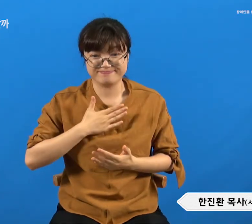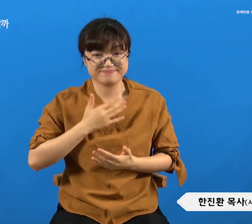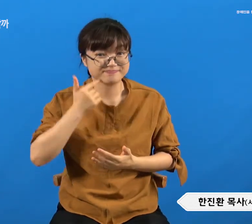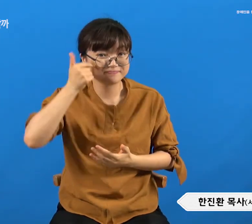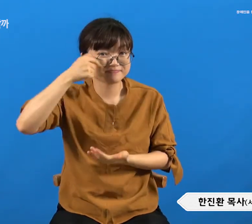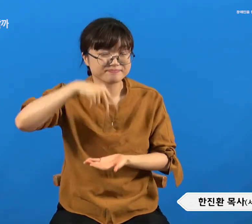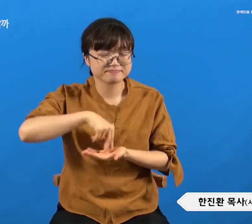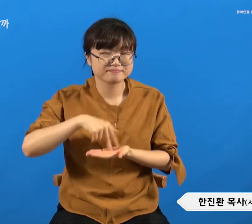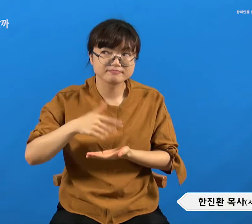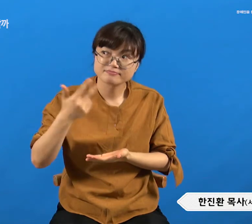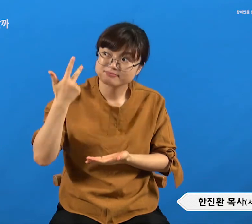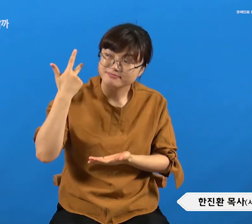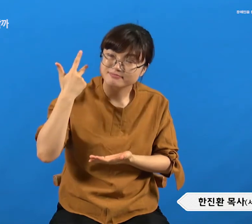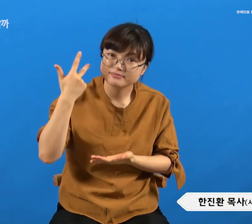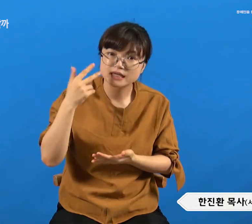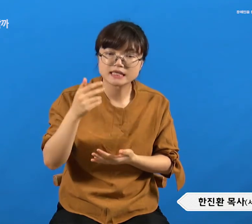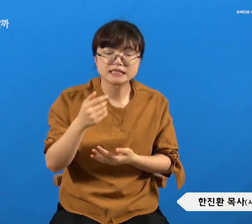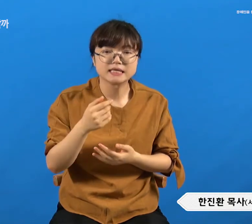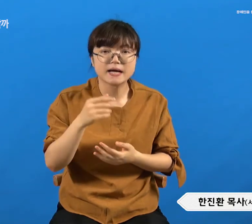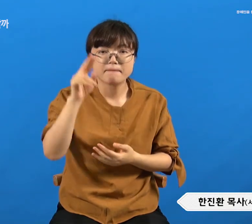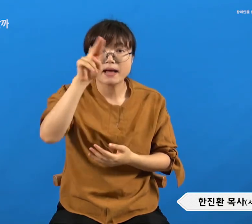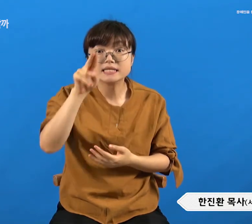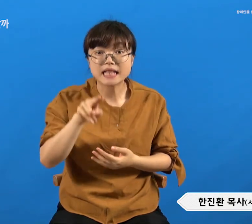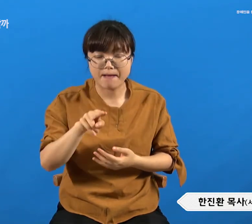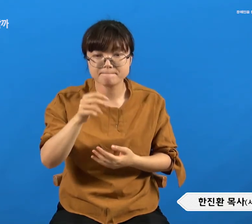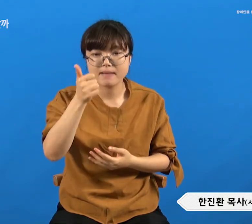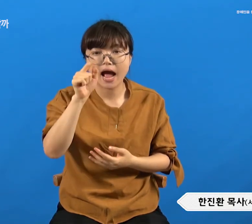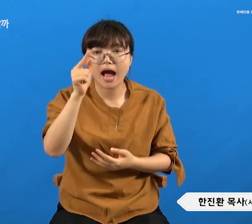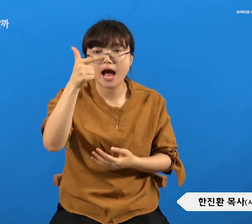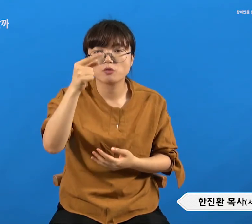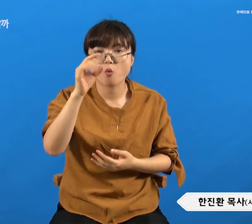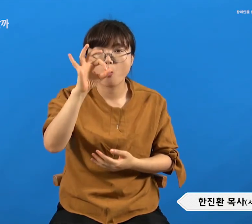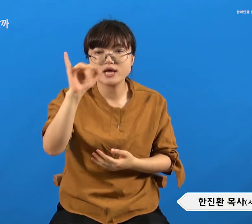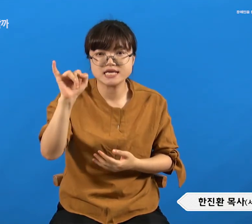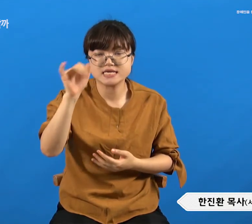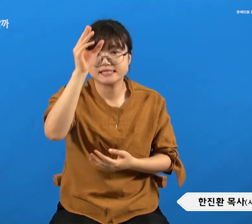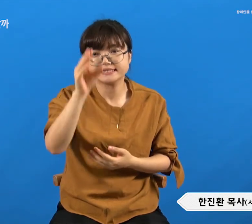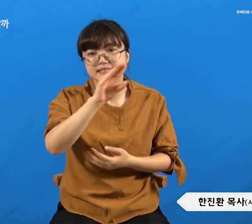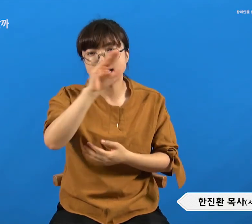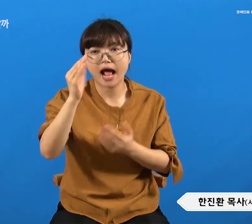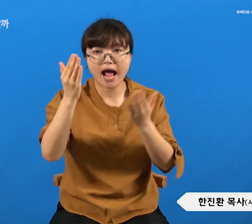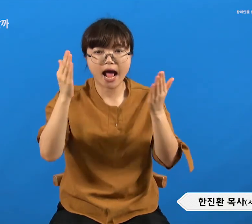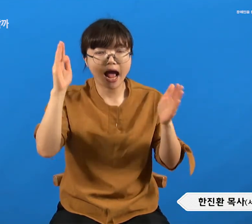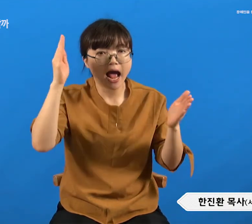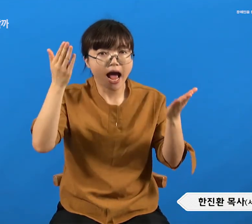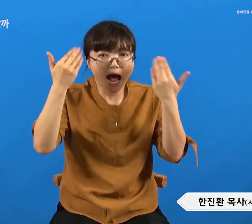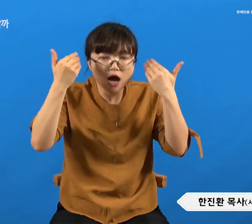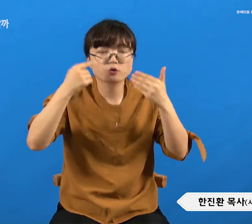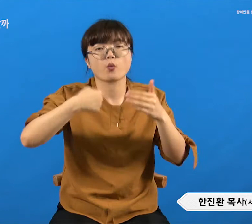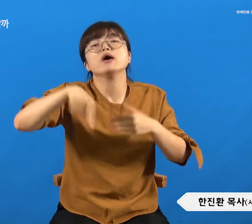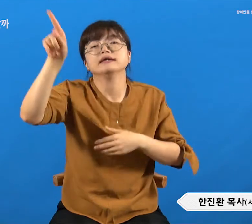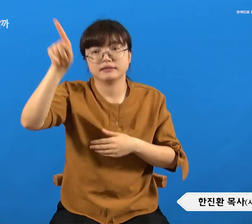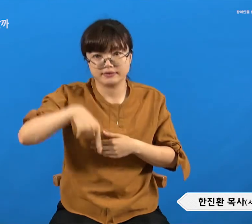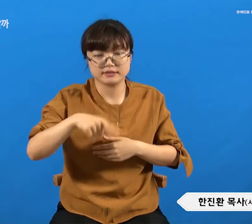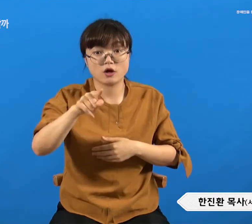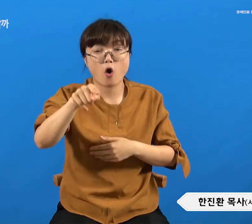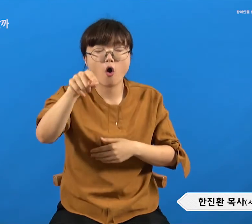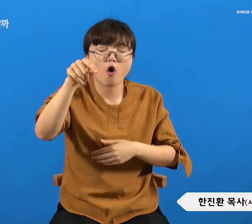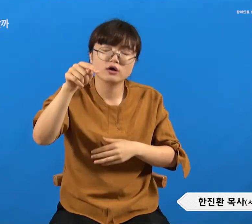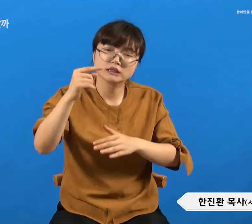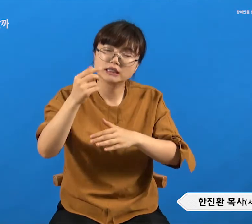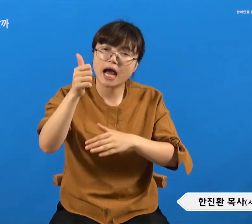저는 지난 한 주간 베트남 신학교 강의차 하노이에 다녀왔습니다. 거기에 우리 교회 은퇴 집사님 한